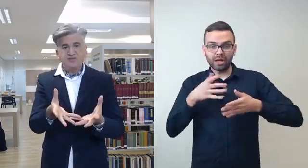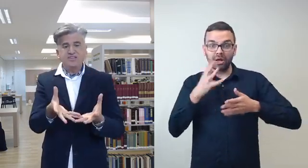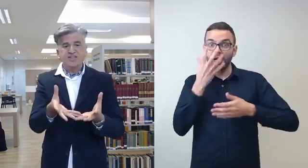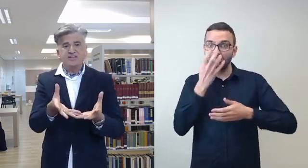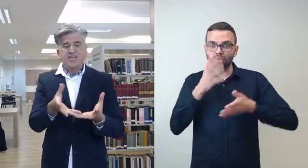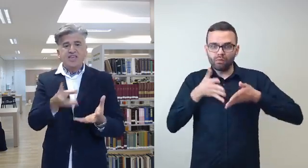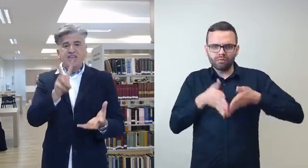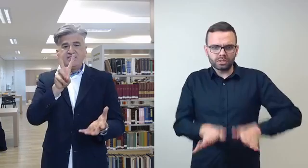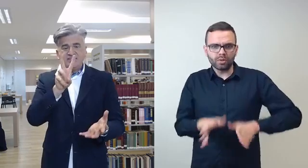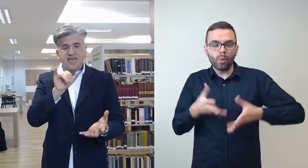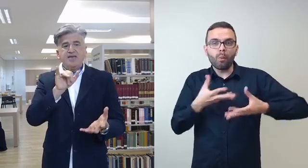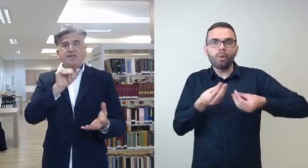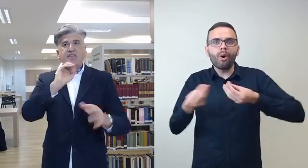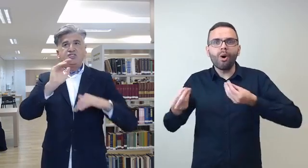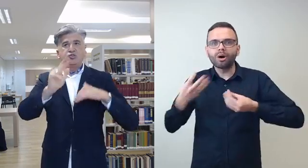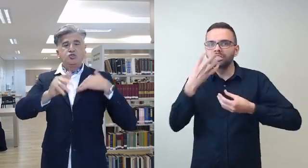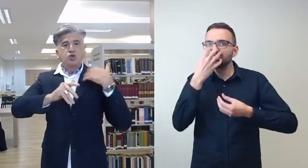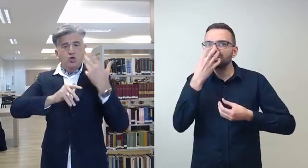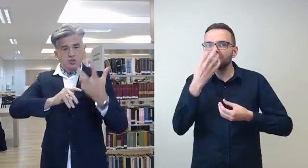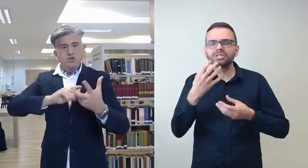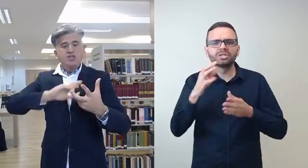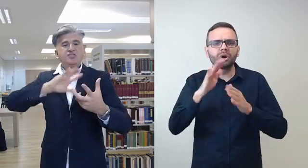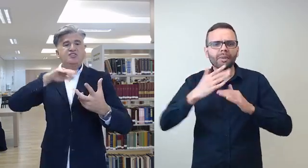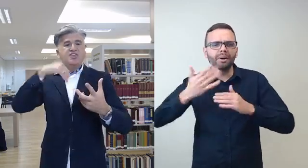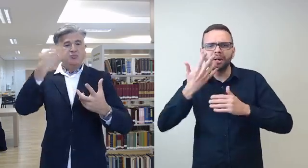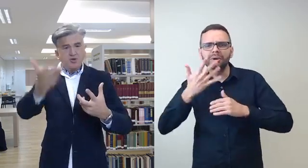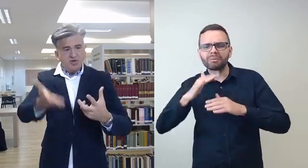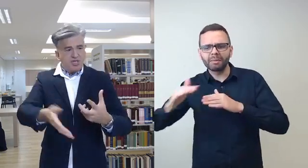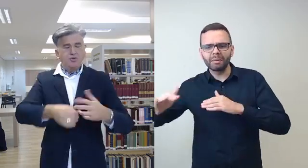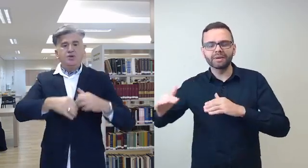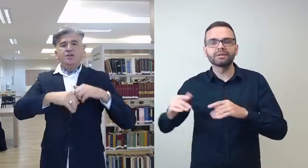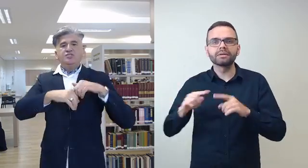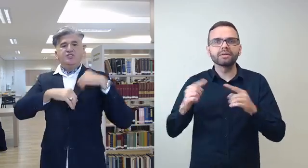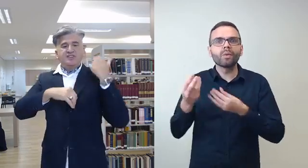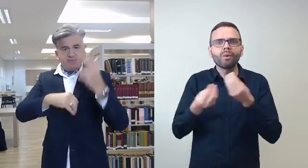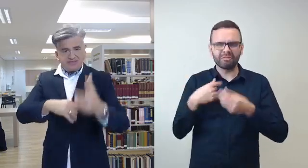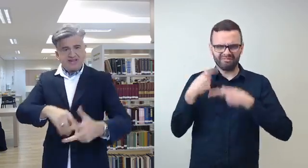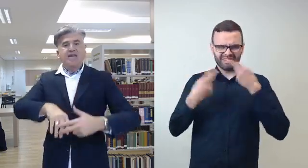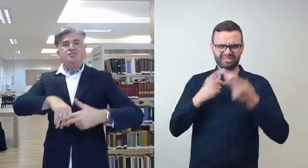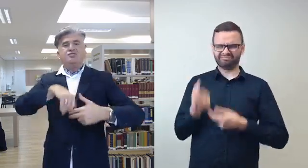minhas oficinas. Ele dizia que ele tinha o sonho de ser muito rico,